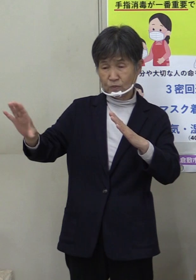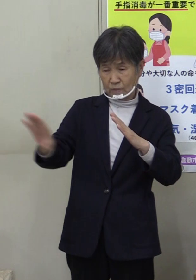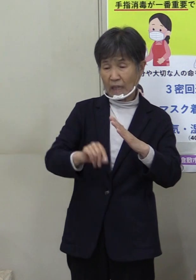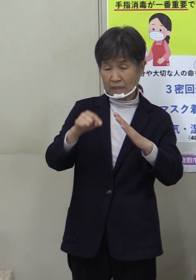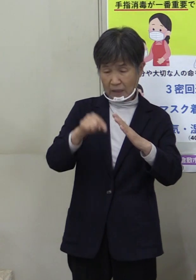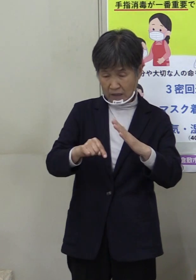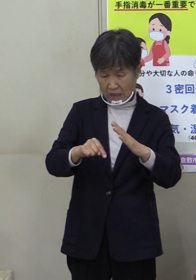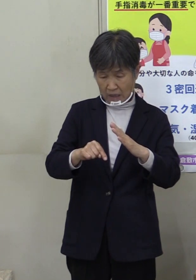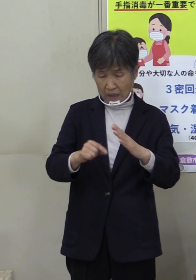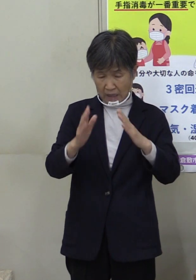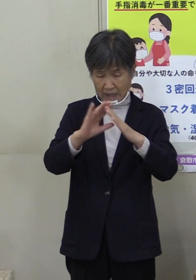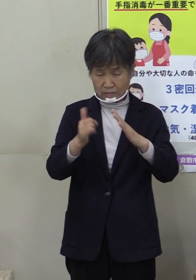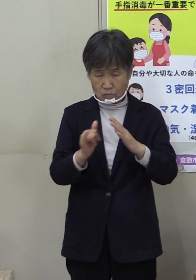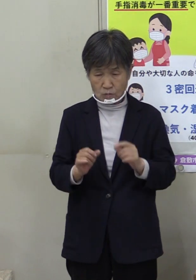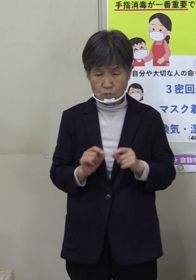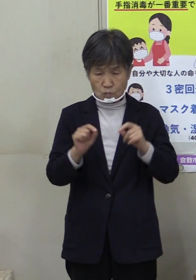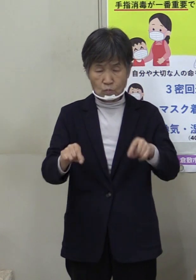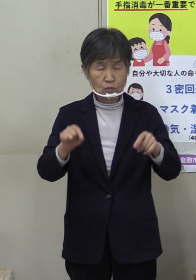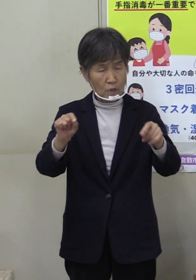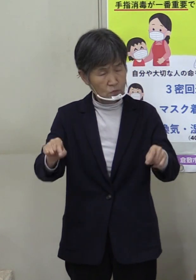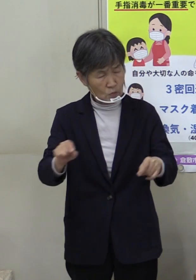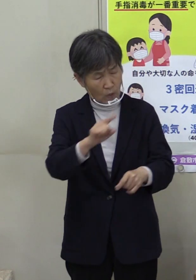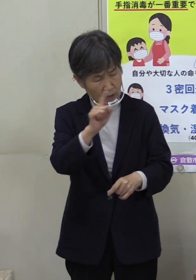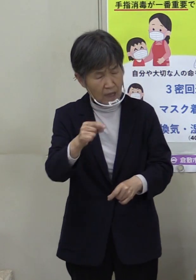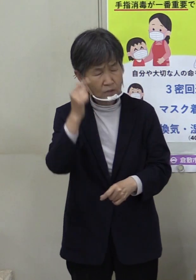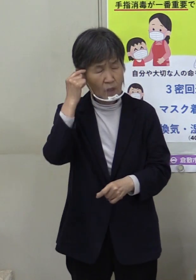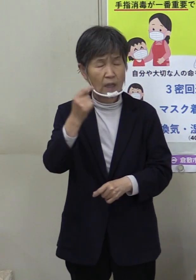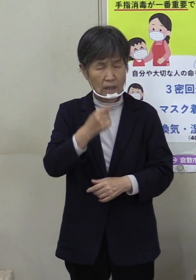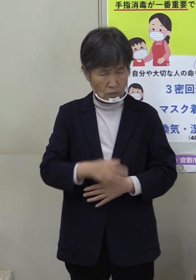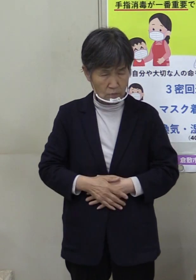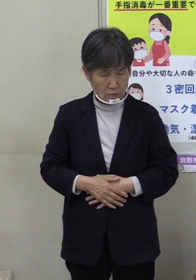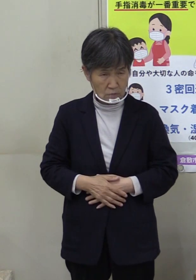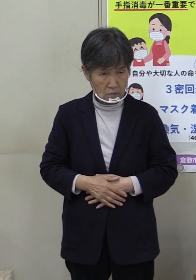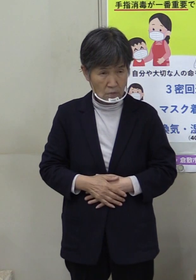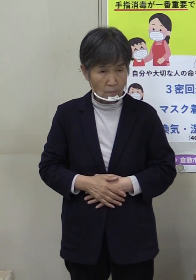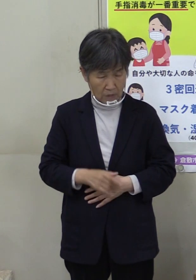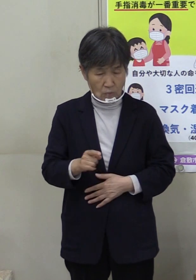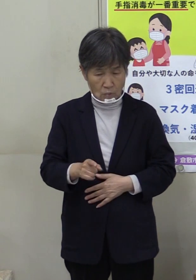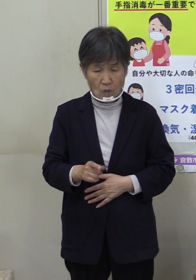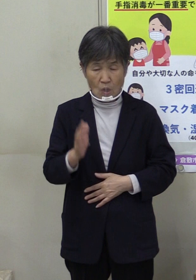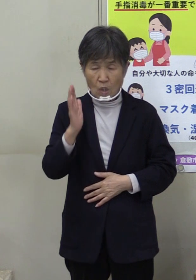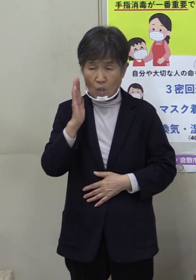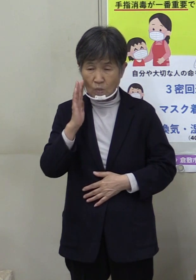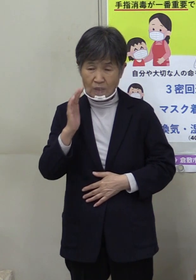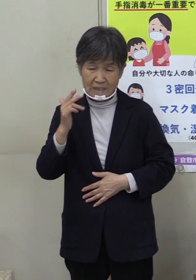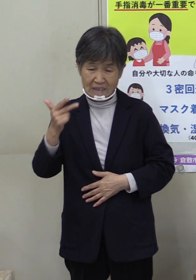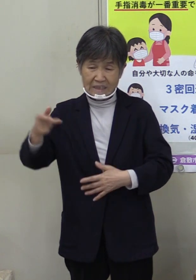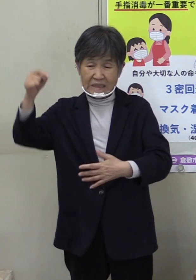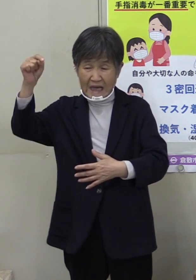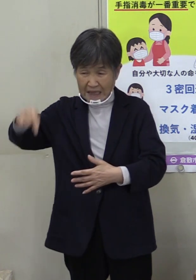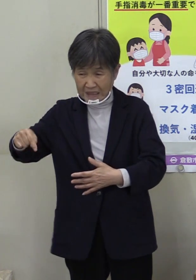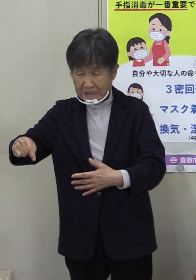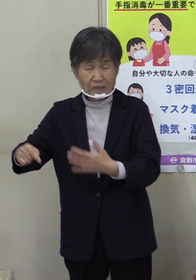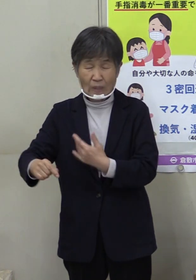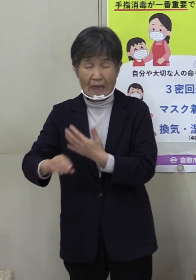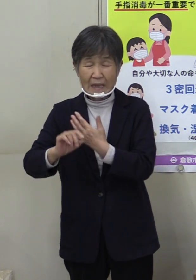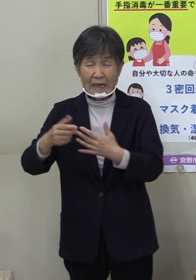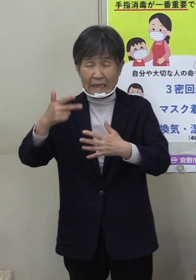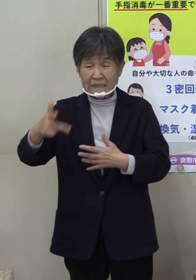ではないか、そういうふうに考えております。 でそういうふうなその市中感染、まあ、一面は外でもらってきている話だと思うんですけ